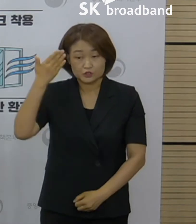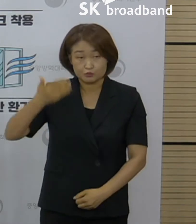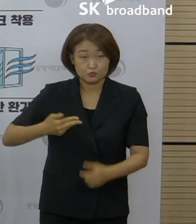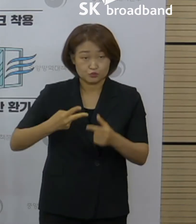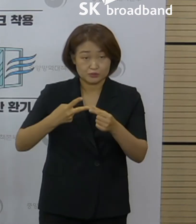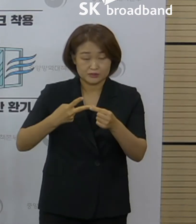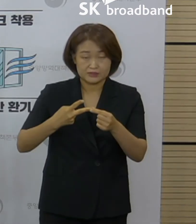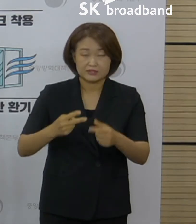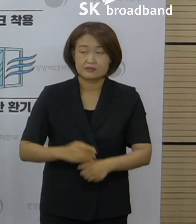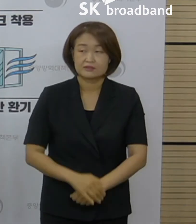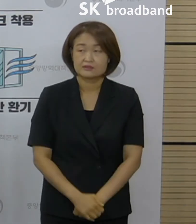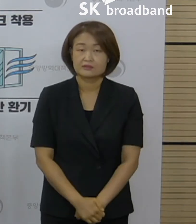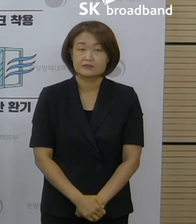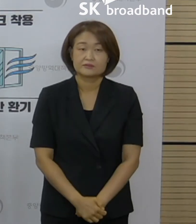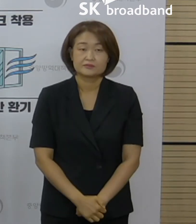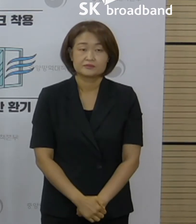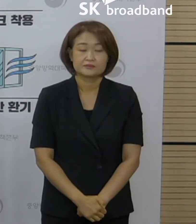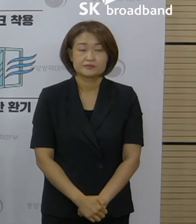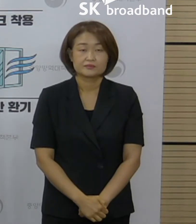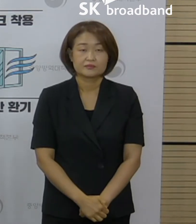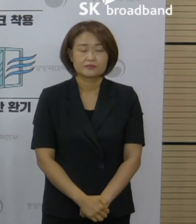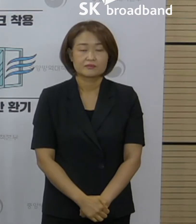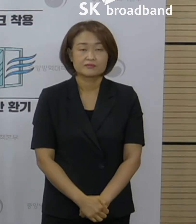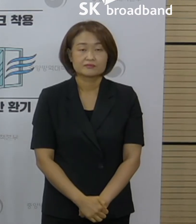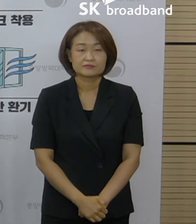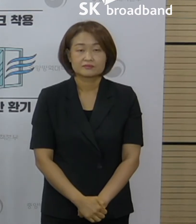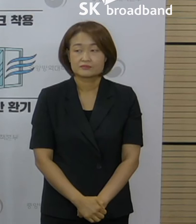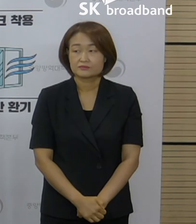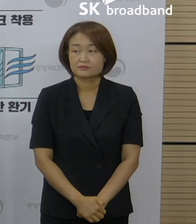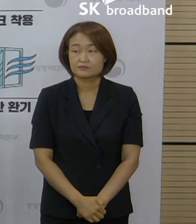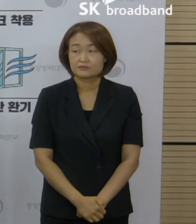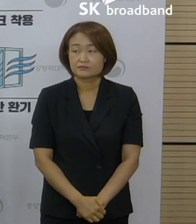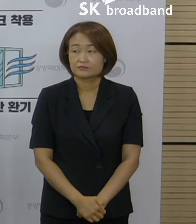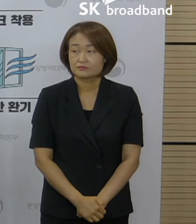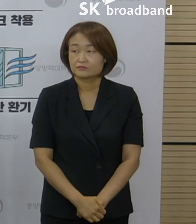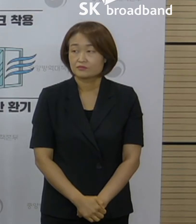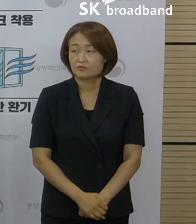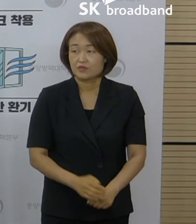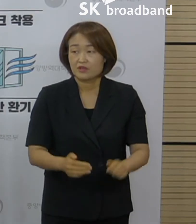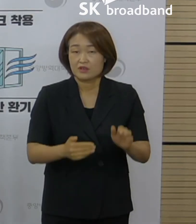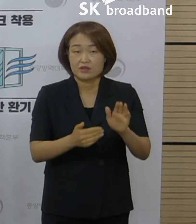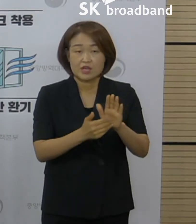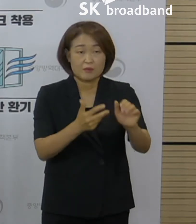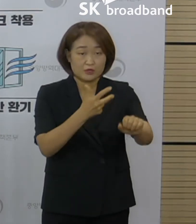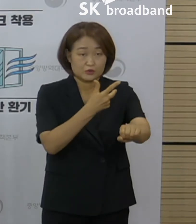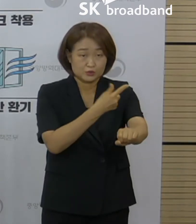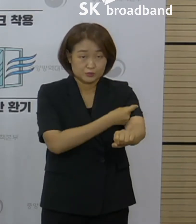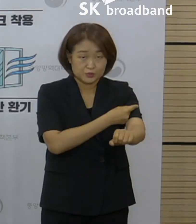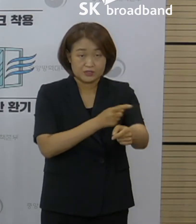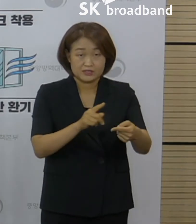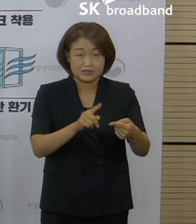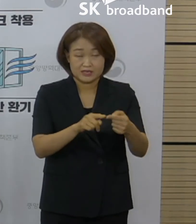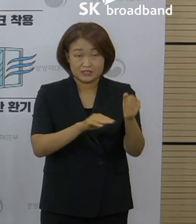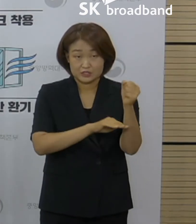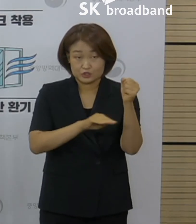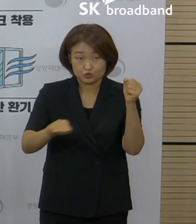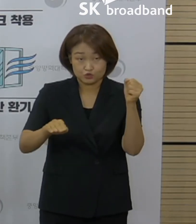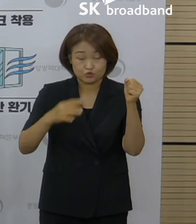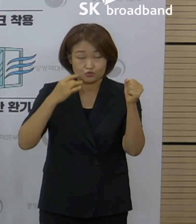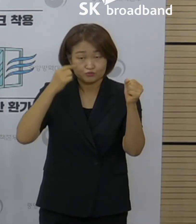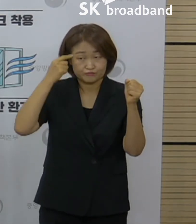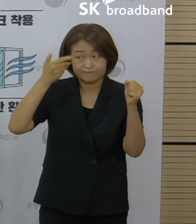드리겠습니다. 이 부분은 또 예방접종 실시 기준과 관련된 다섯 번째 질문 코리아 헤럴드 김아린